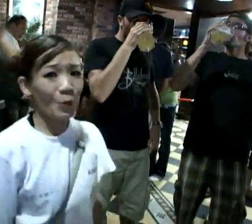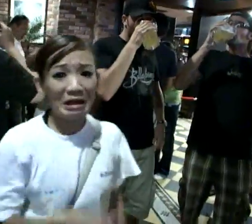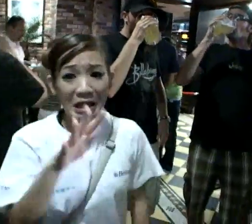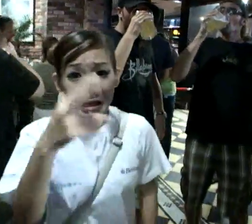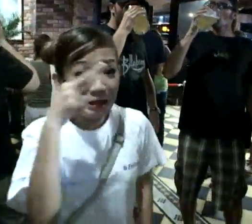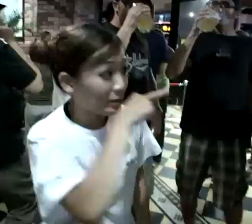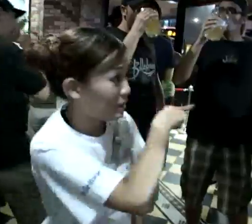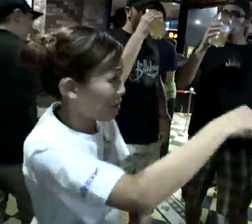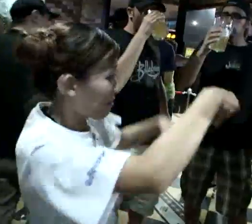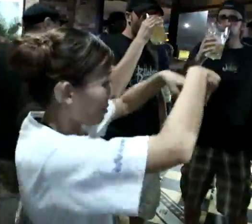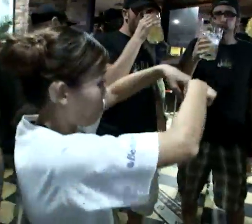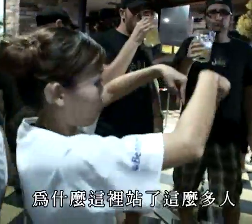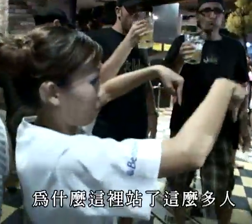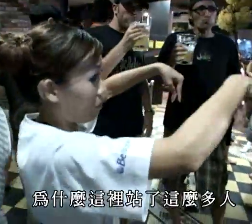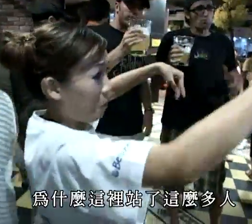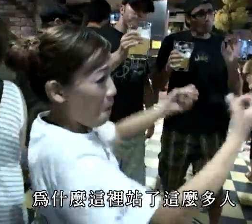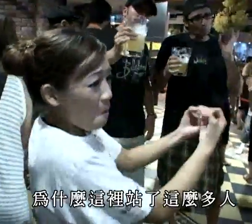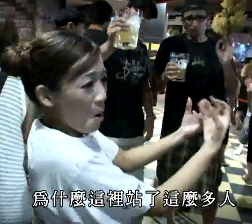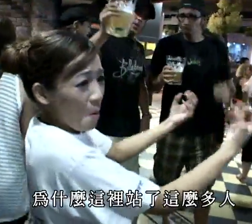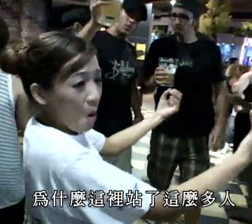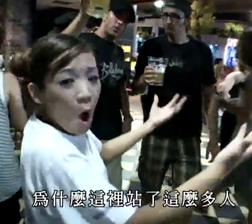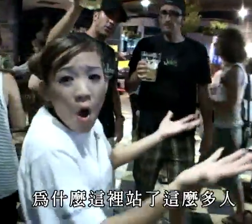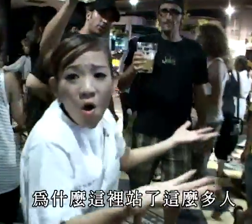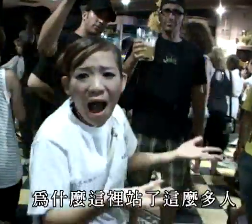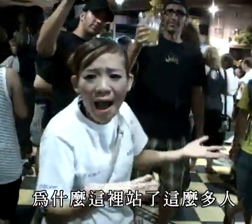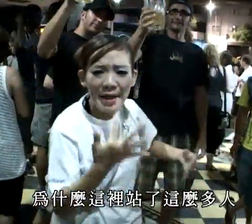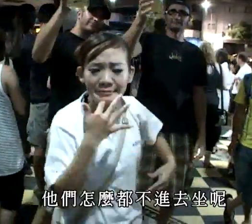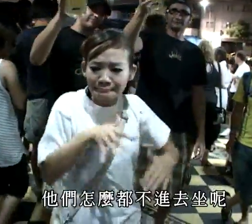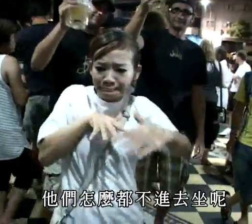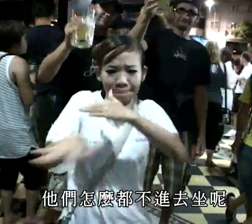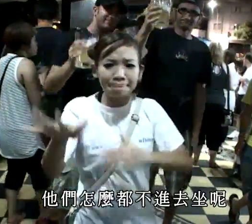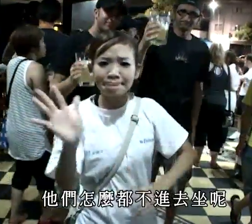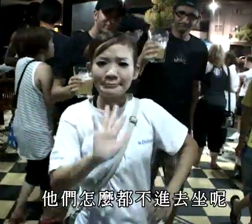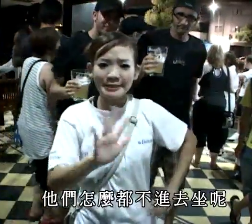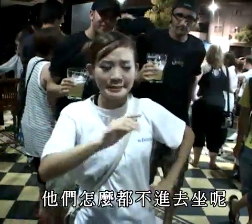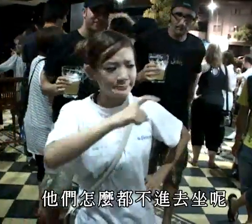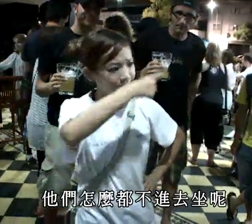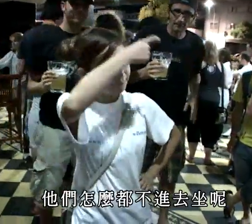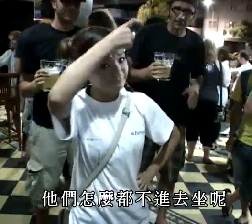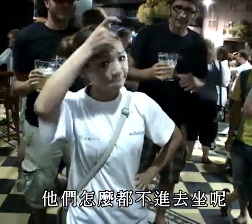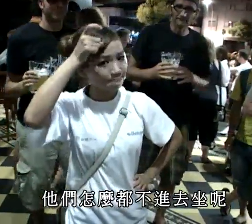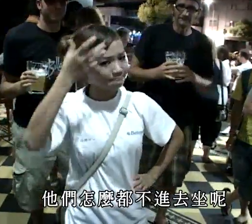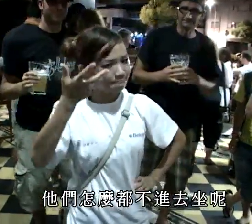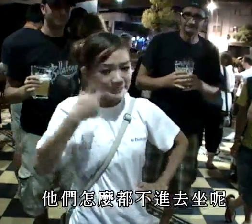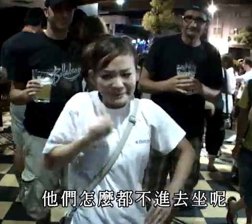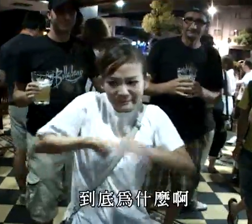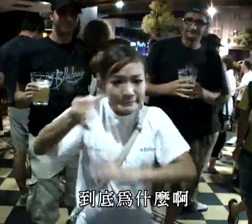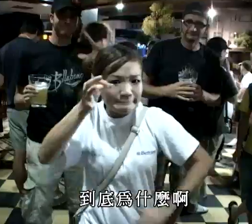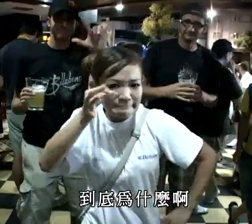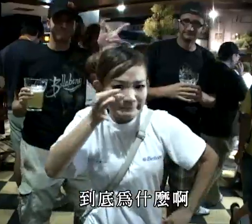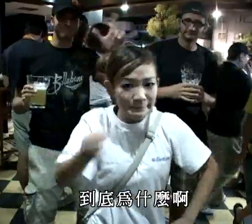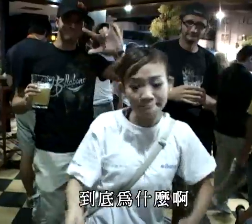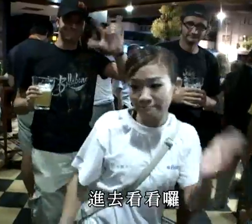哇，为什么这里站了这么多人？他们怎么都不进去坐呢？到底为什么啊？进去看